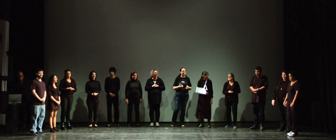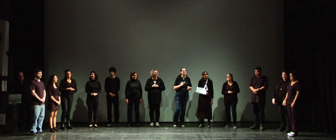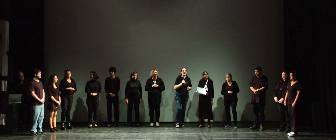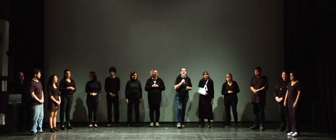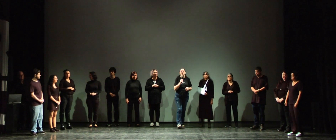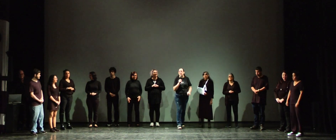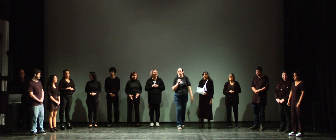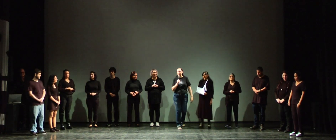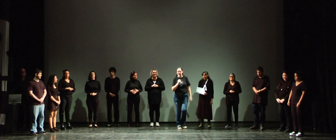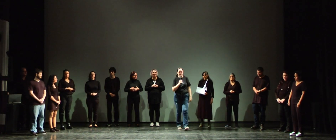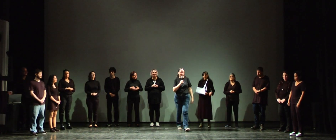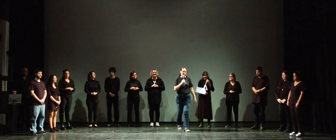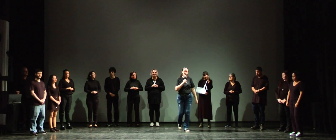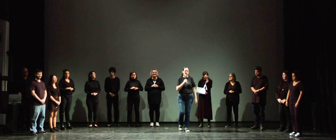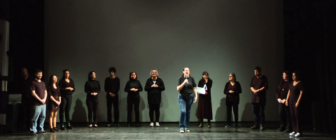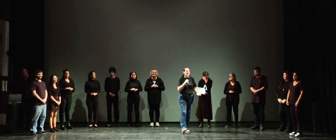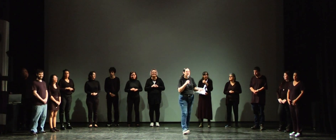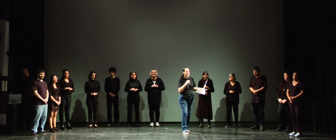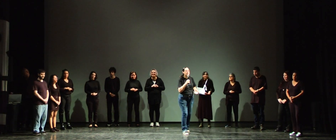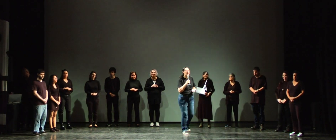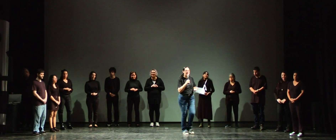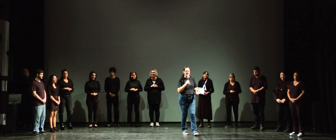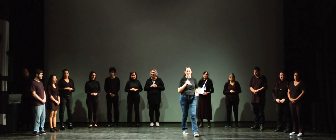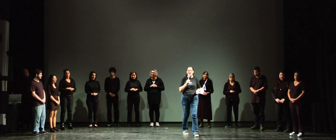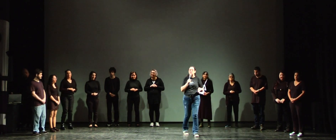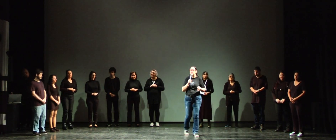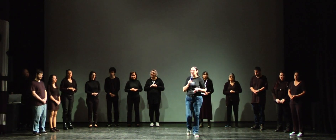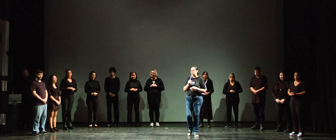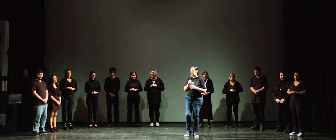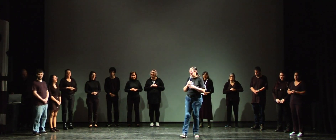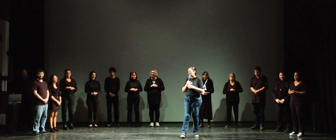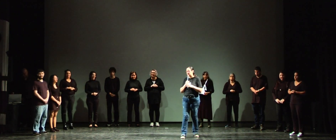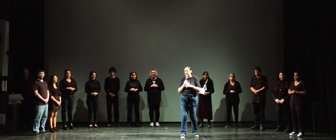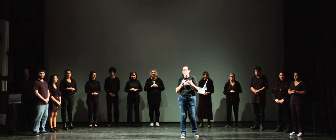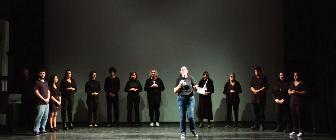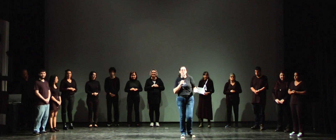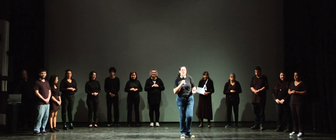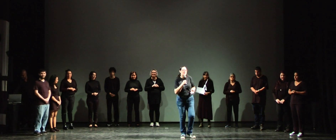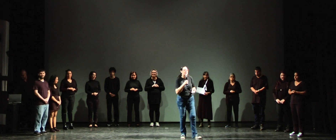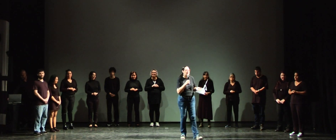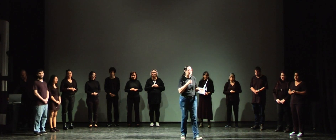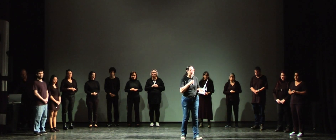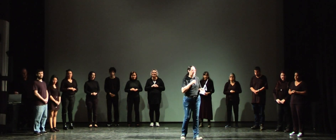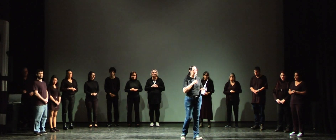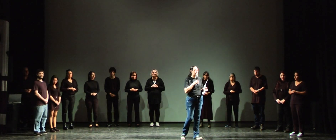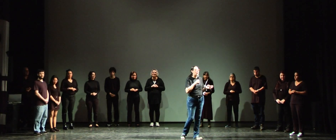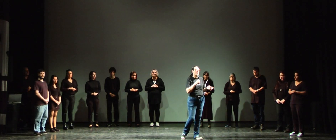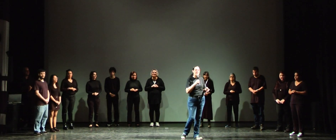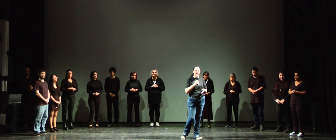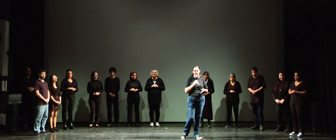Boa noite, pessoal. Nós somos do Ateliê de Arte com Libras E hoje nós vamos mostrar para vocês uma